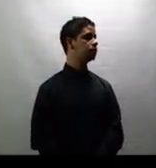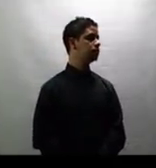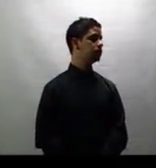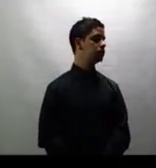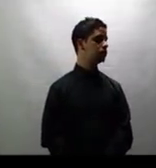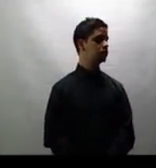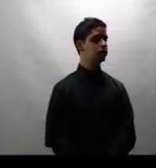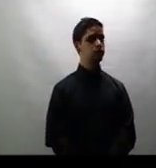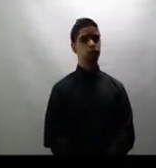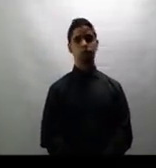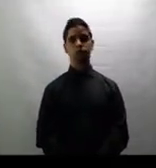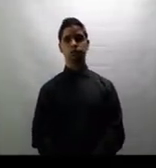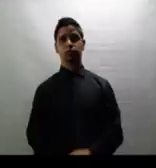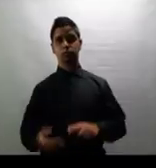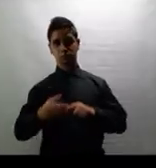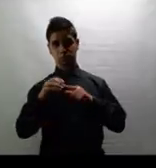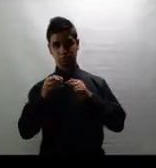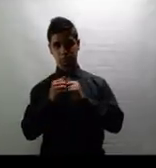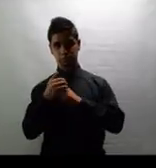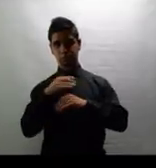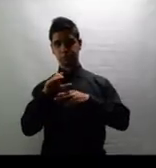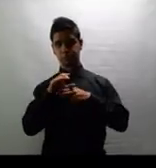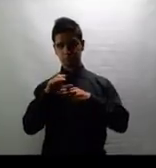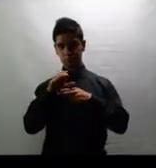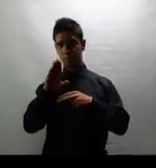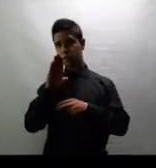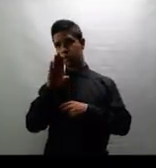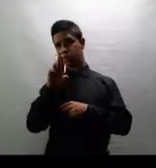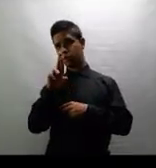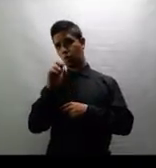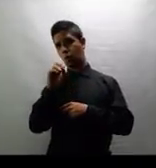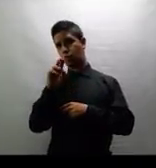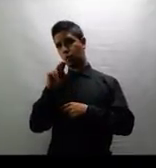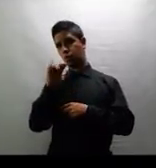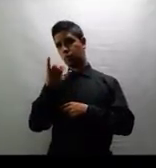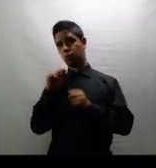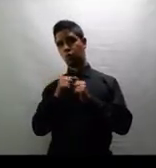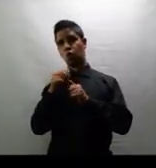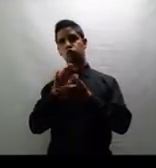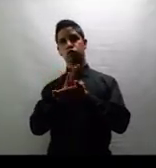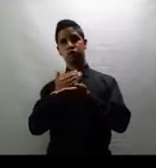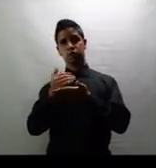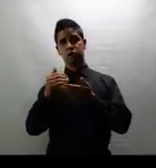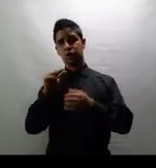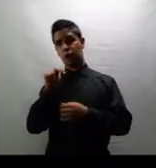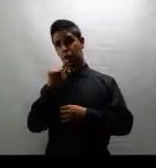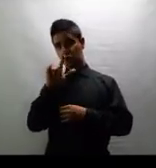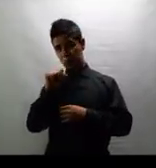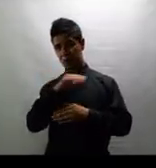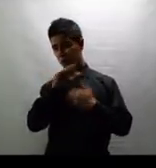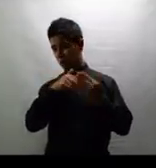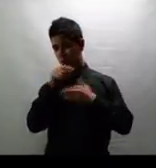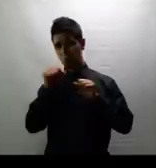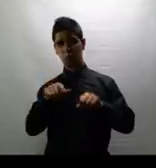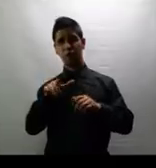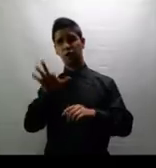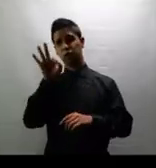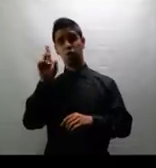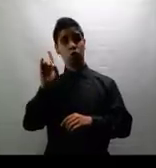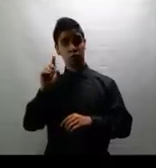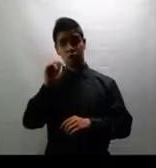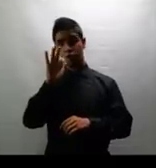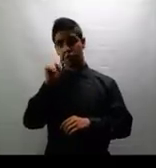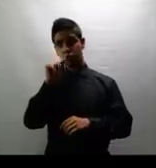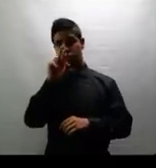fresas con chocolate y la unesco 'ncis que cannon todo eso y más lo encuentras en trote en